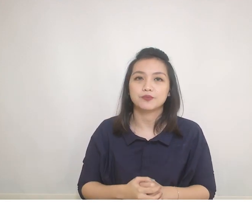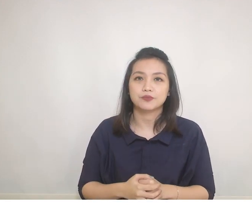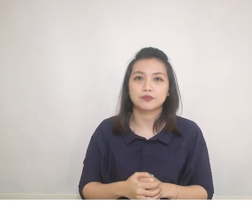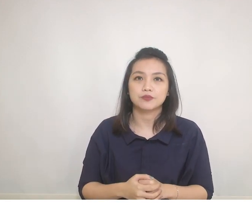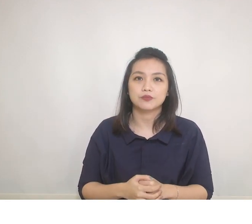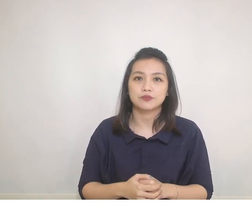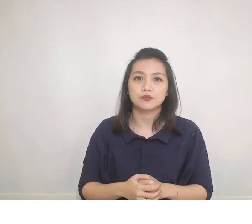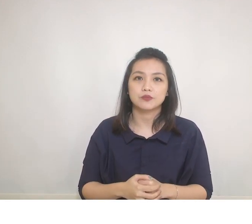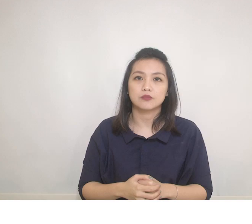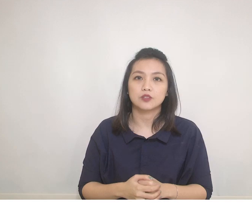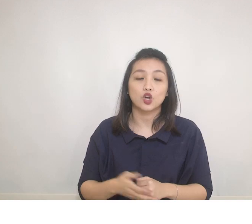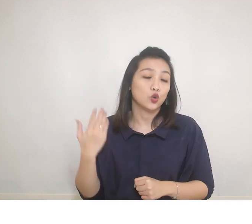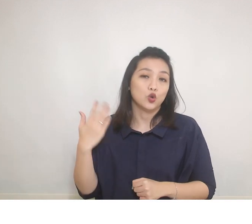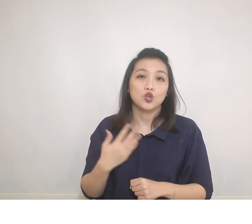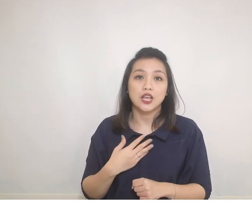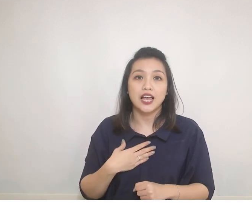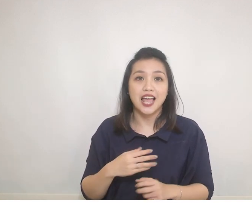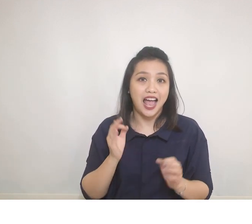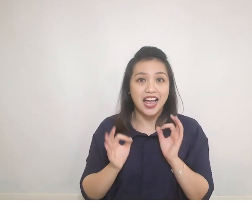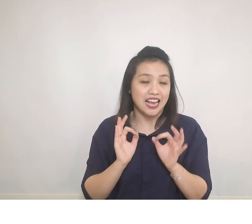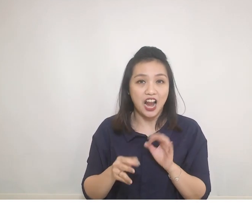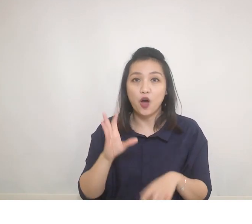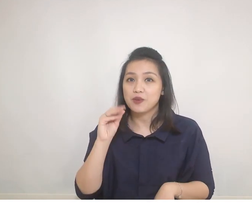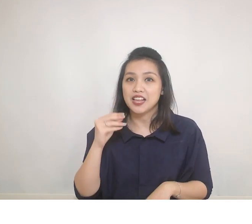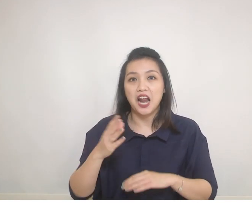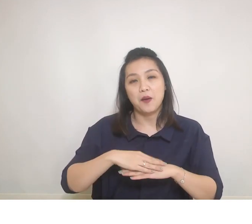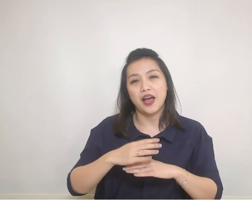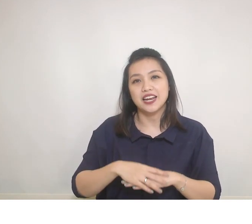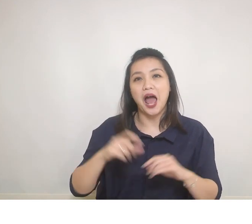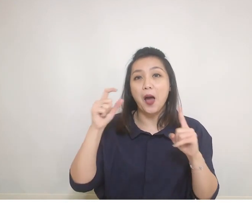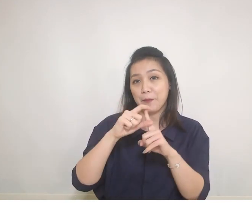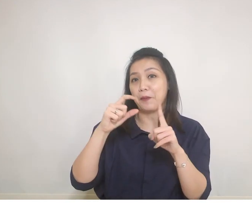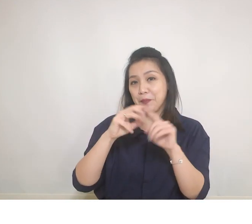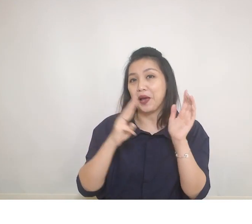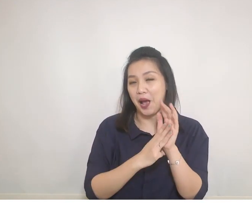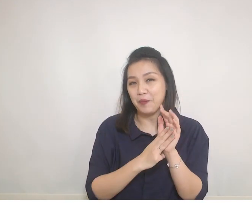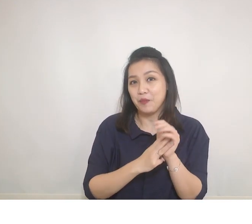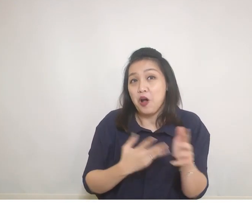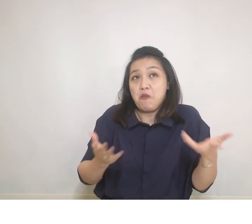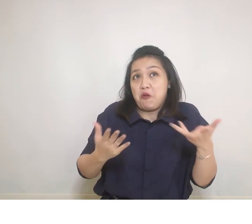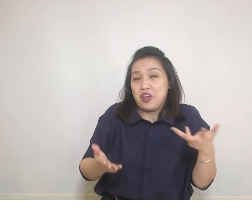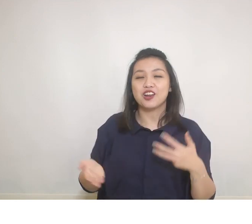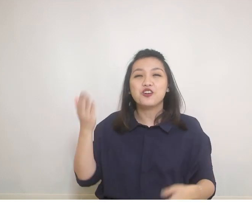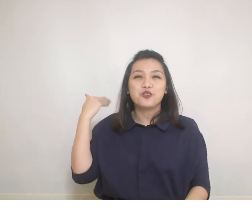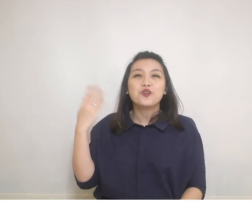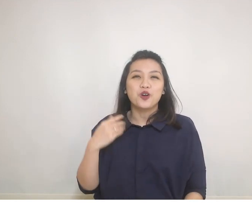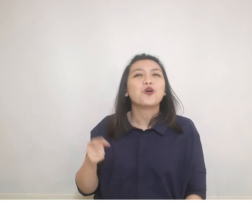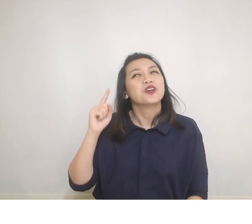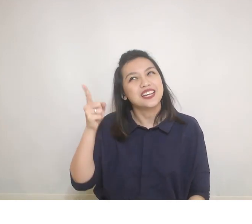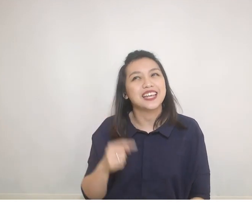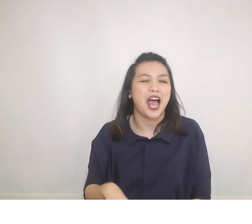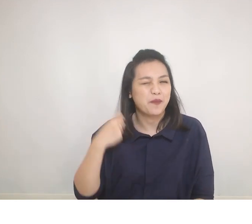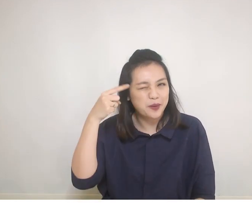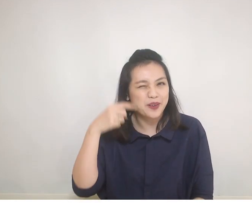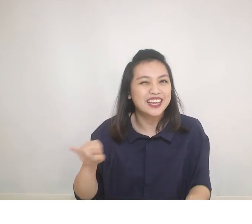mau gak mau kedengaran. Ada bau-bau uangnya. Dan puji Tuhan dengan tiga, saya lupa sih, saya